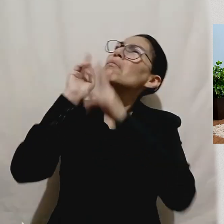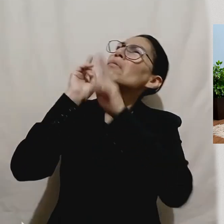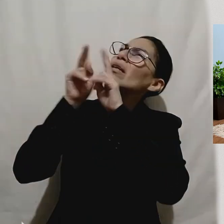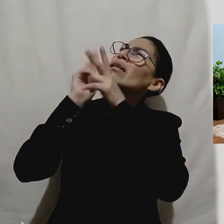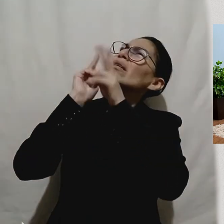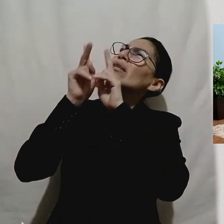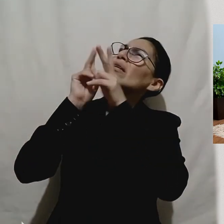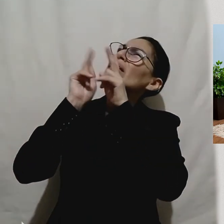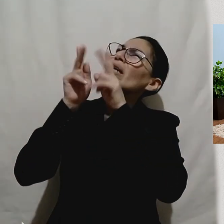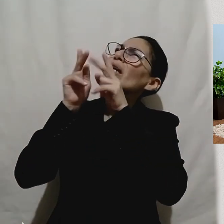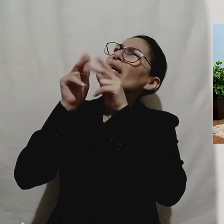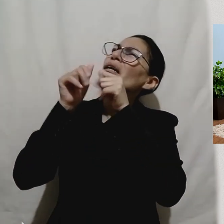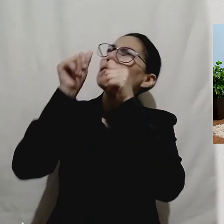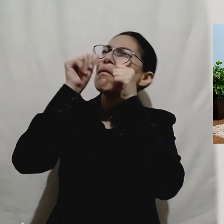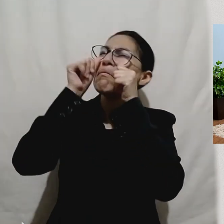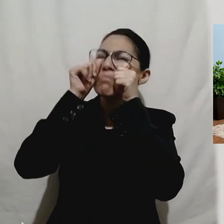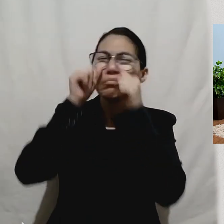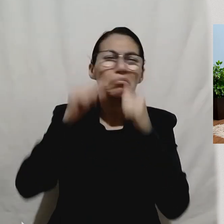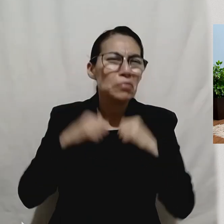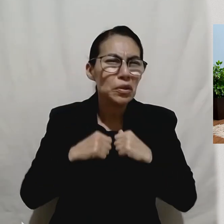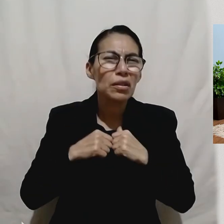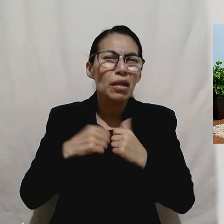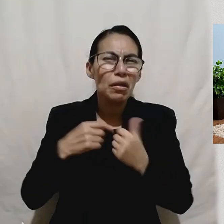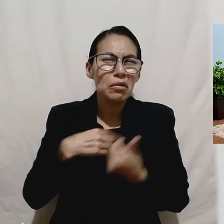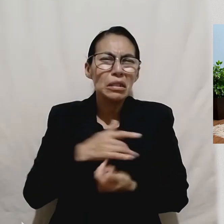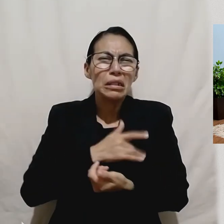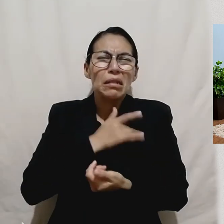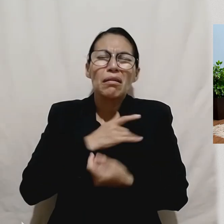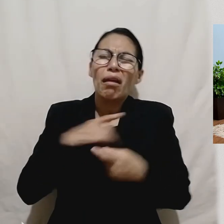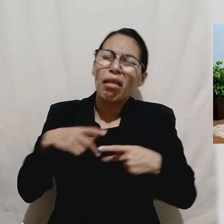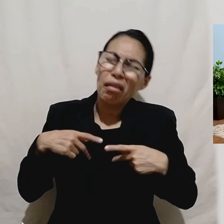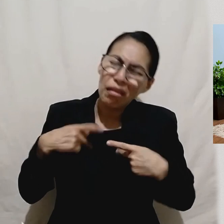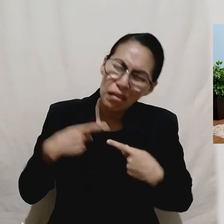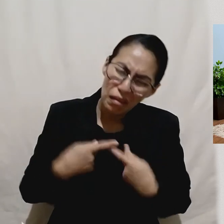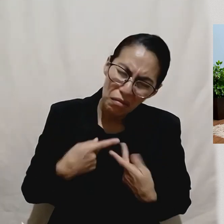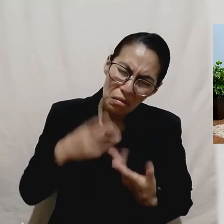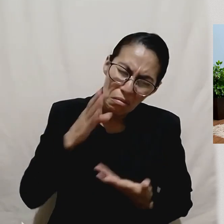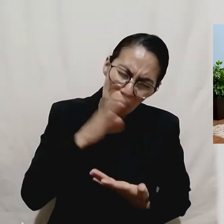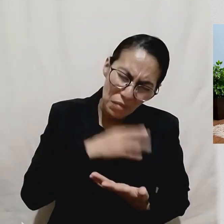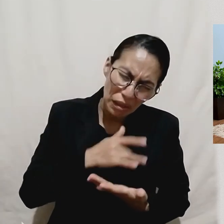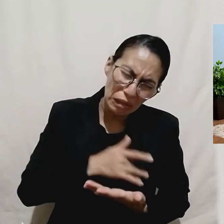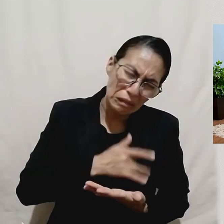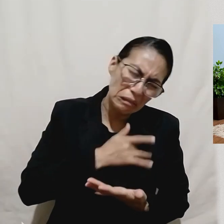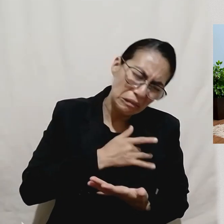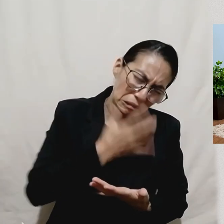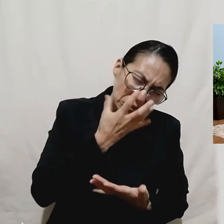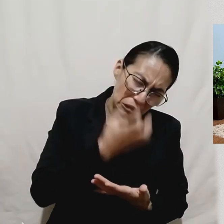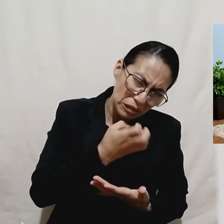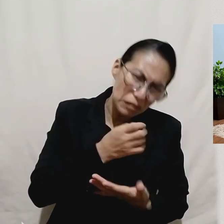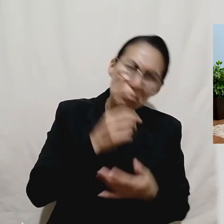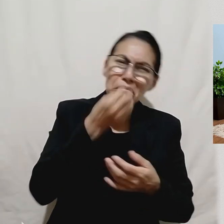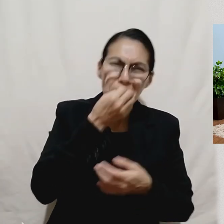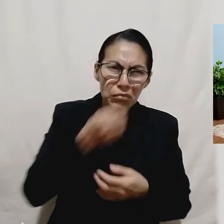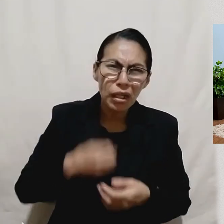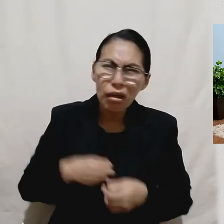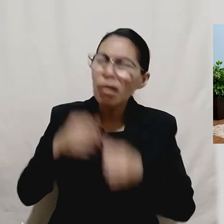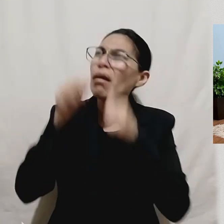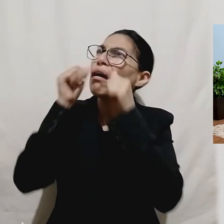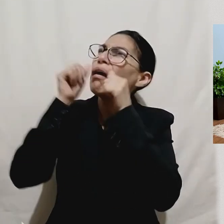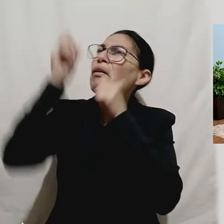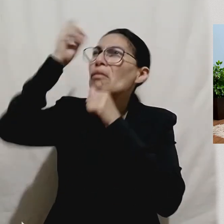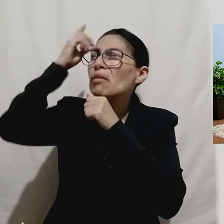ese ser con el que podemos estar completamente vulnerables en el que nos podemos Mostrar realmente como somos por lo que estamos pasando no no tenemos